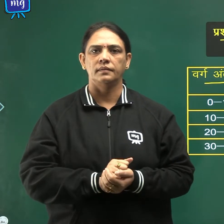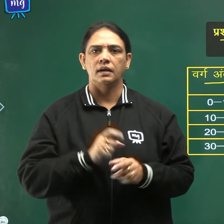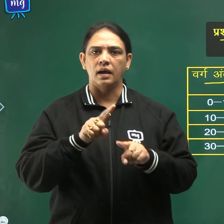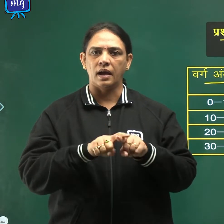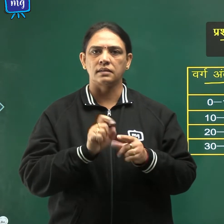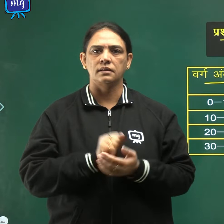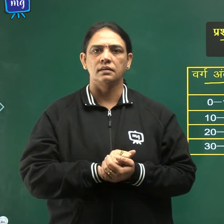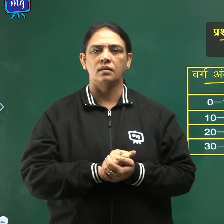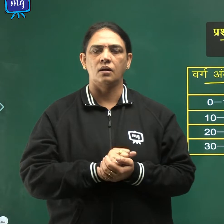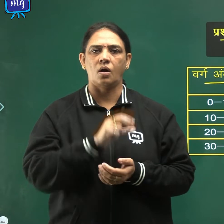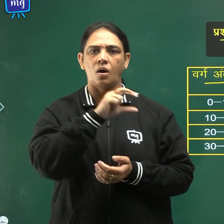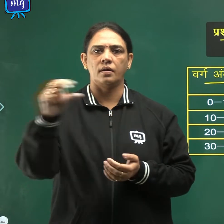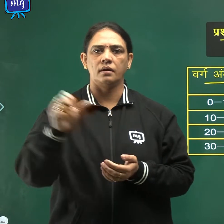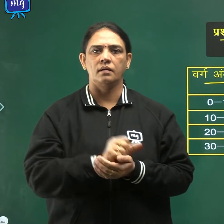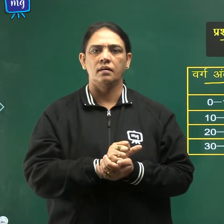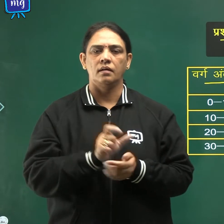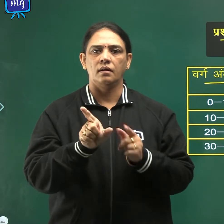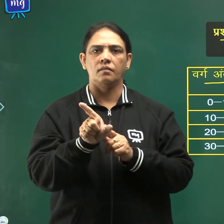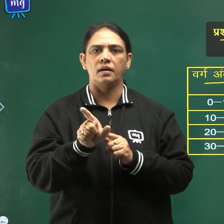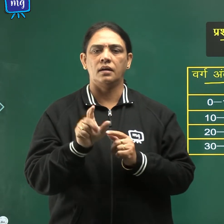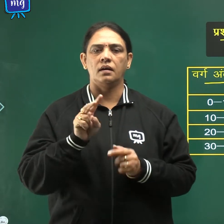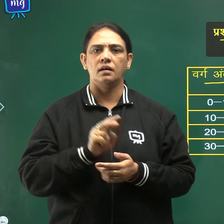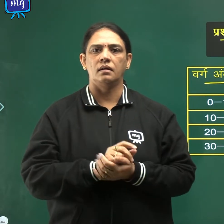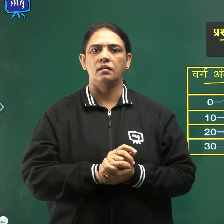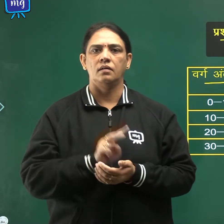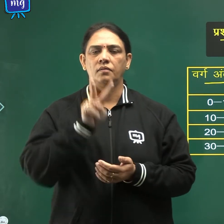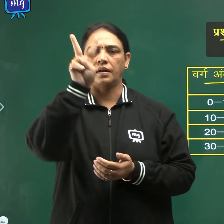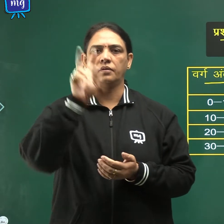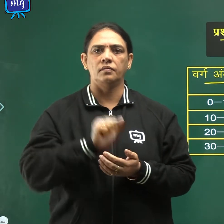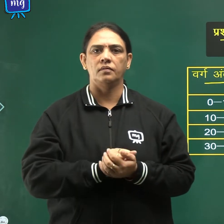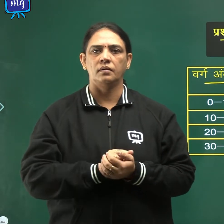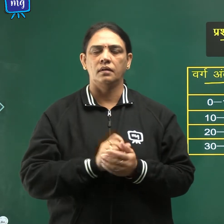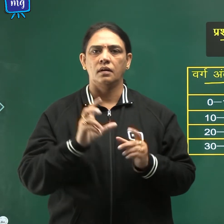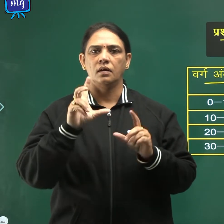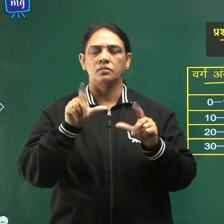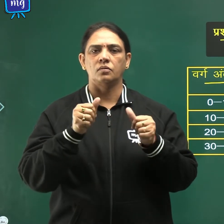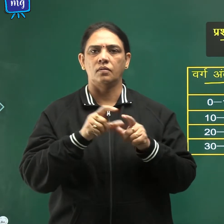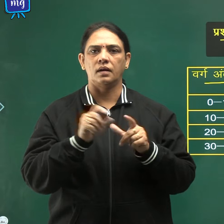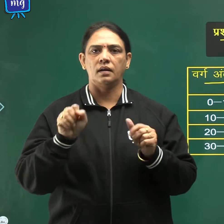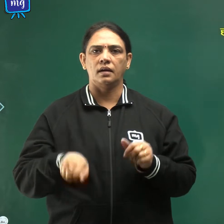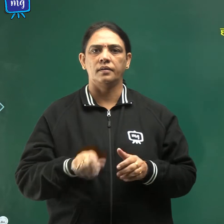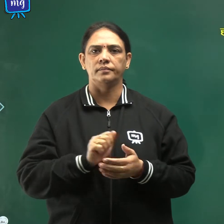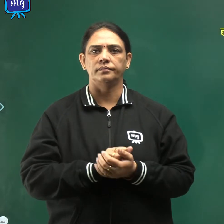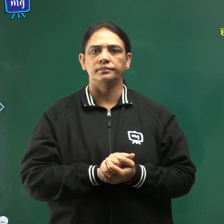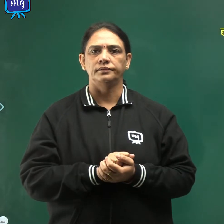x और y की वैल्यू ज्ञात करनी है।